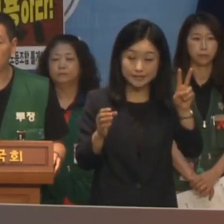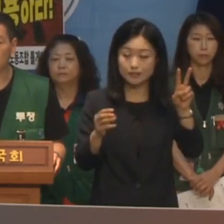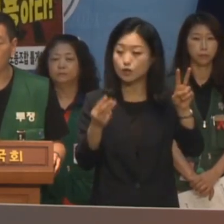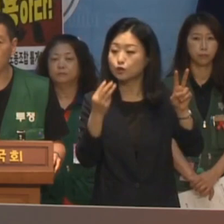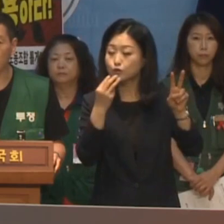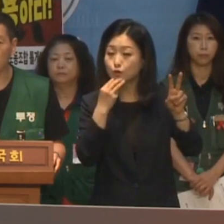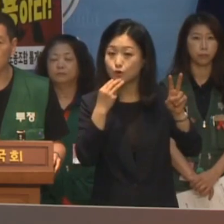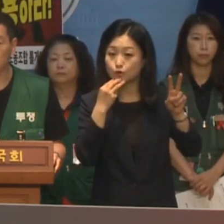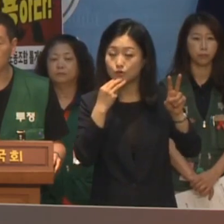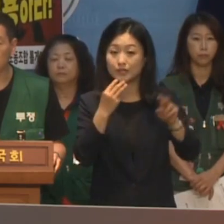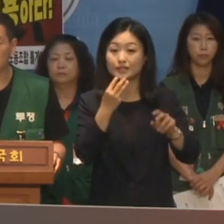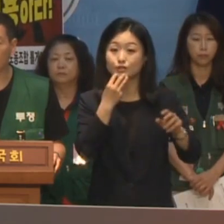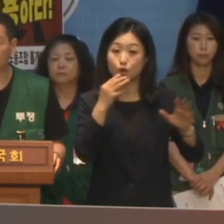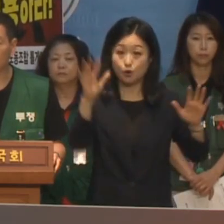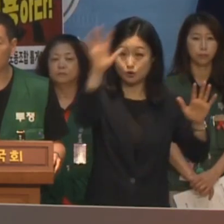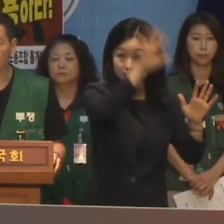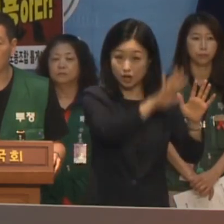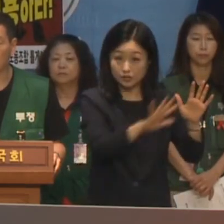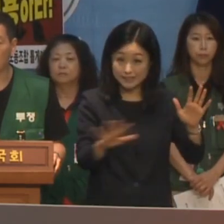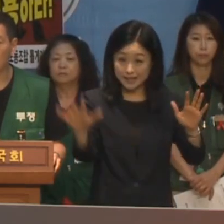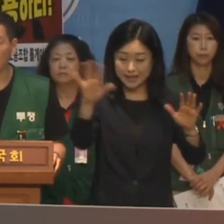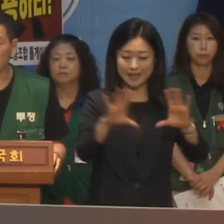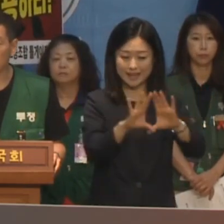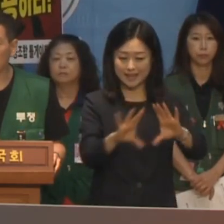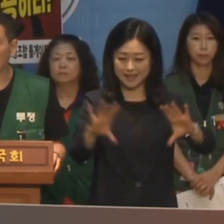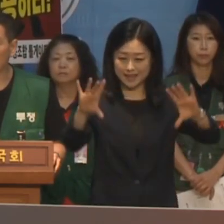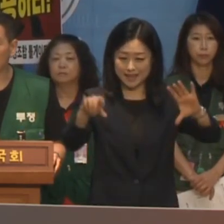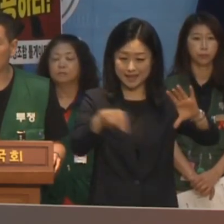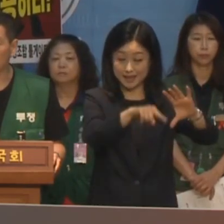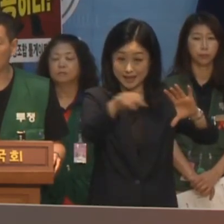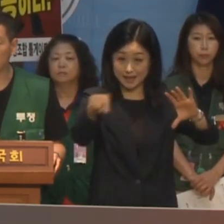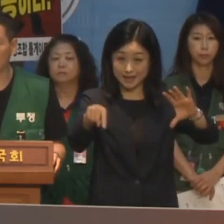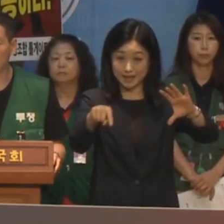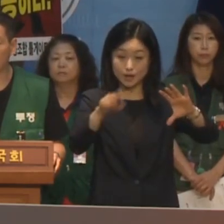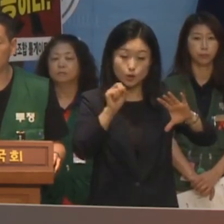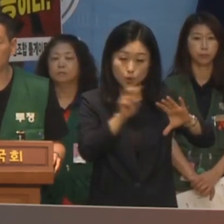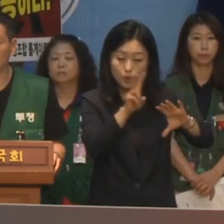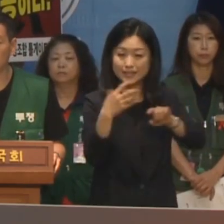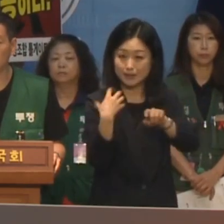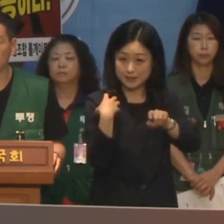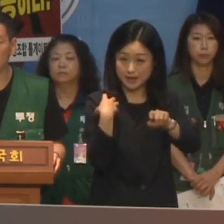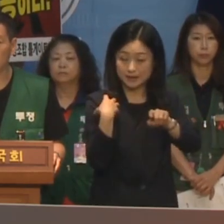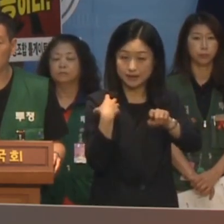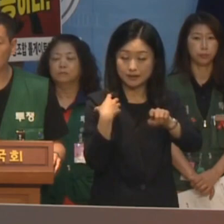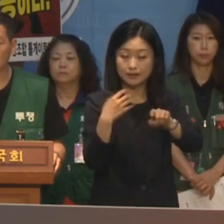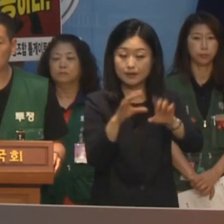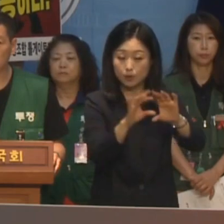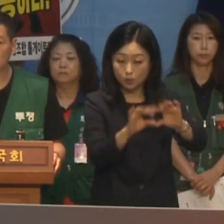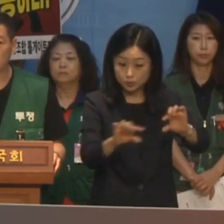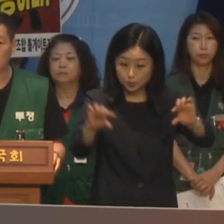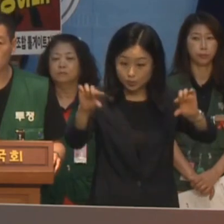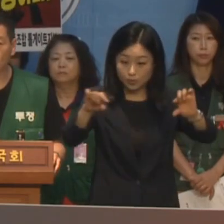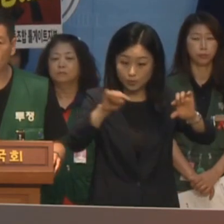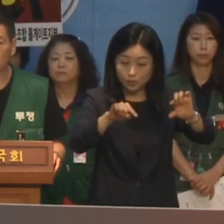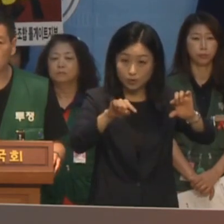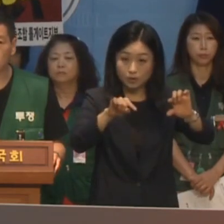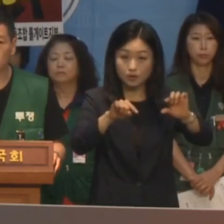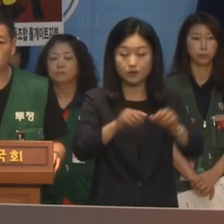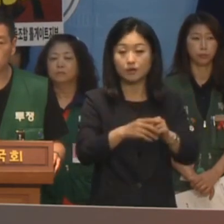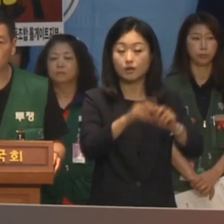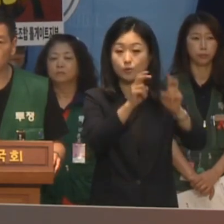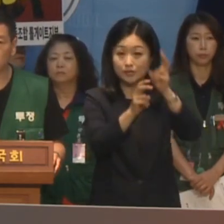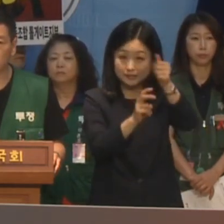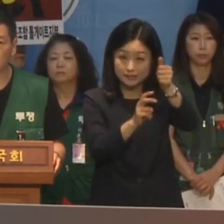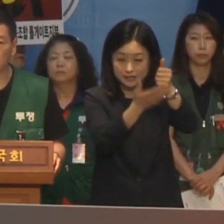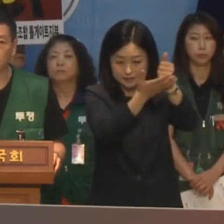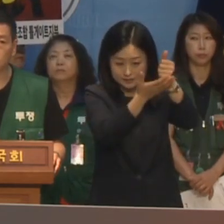남부 지역을 담당하는 민자 고속도로 구간이 원청과 하청 그리고 재하청 구조 속에서 이 속에서 노동하는